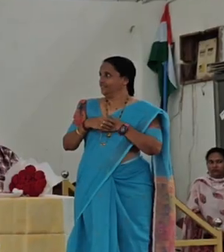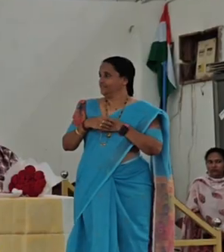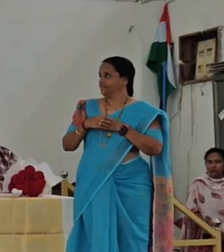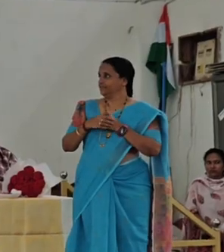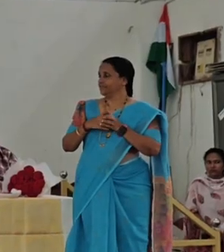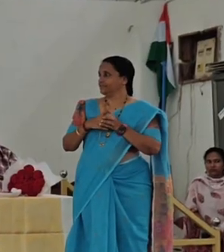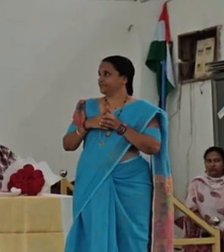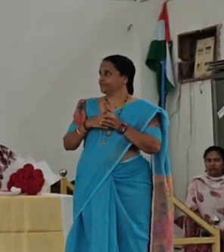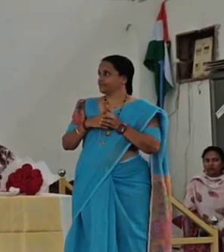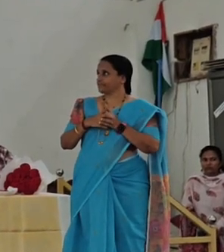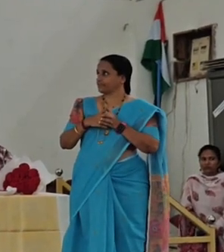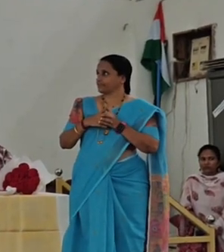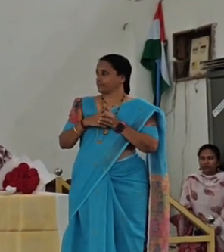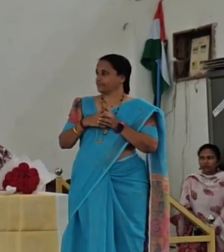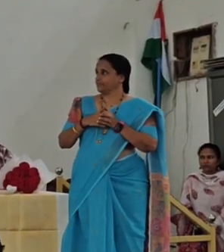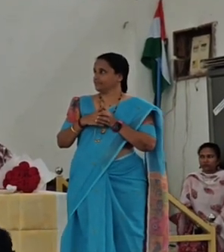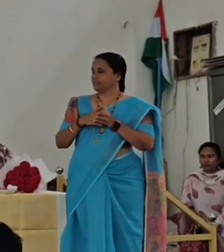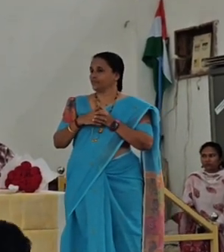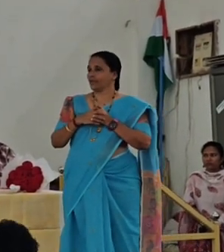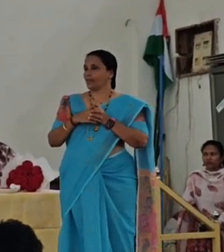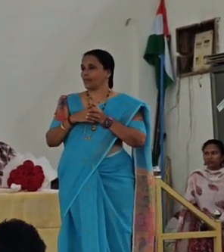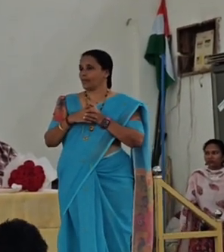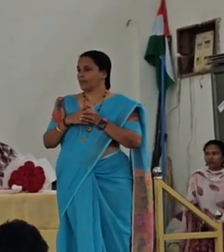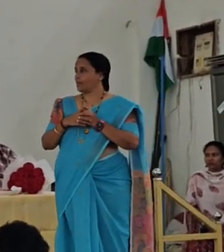ప్రపంచ దివ్యాంగ దినోత్సవంలో